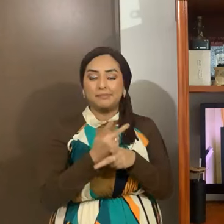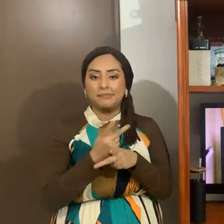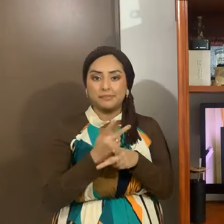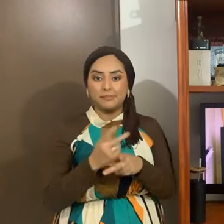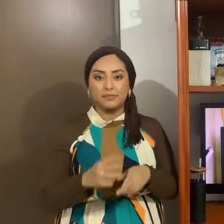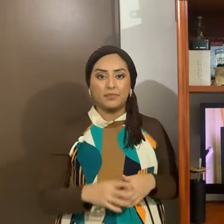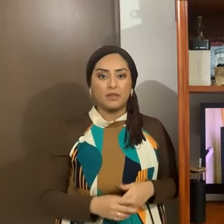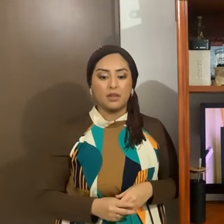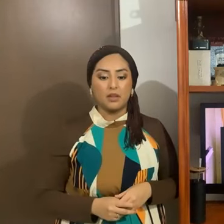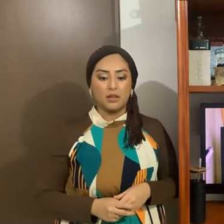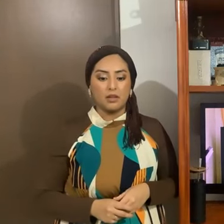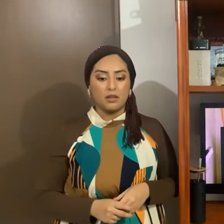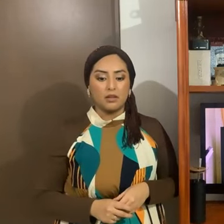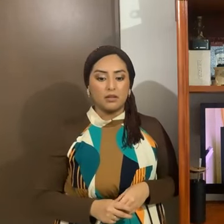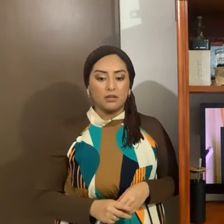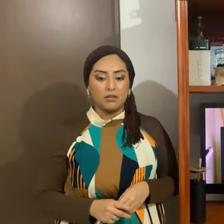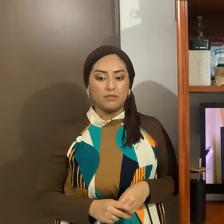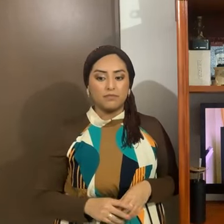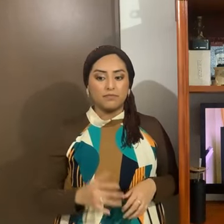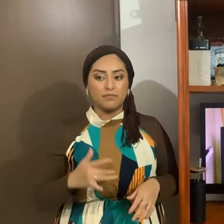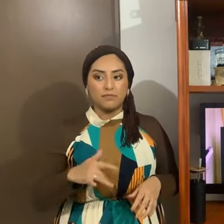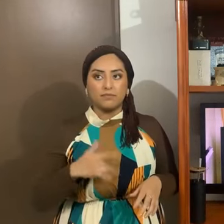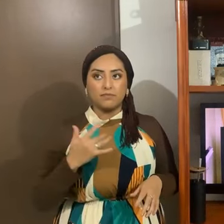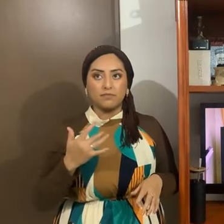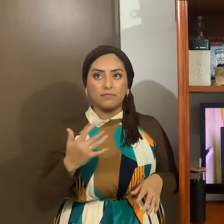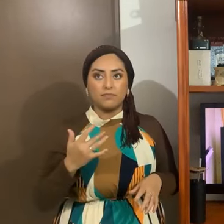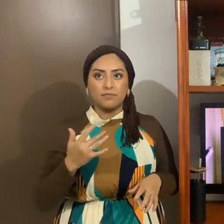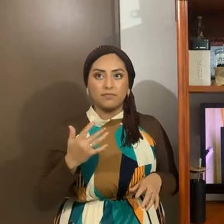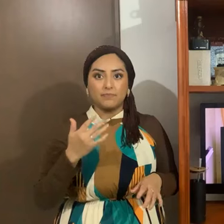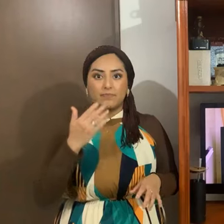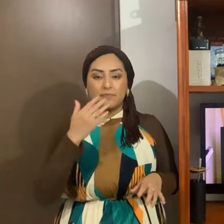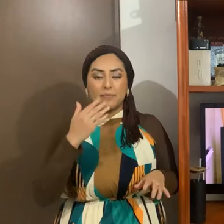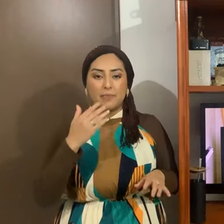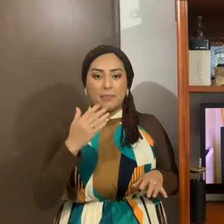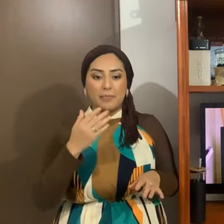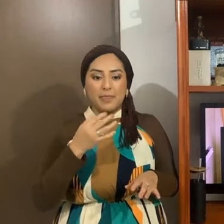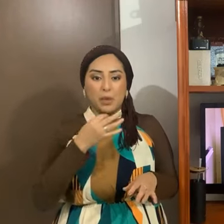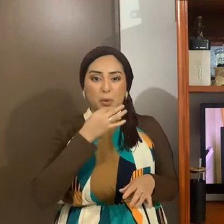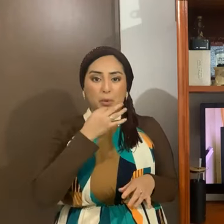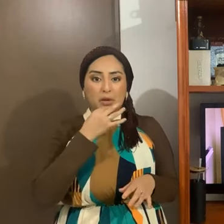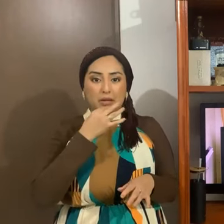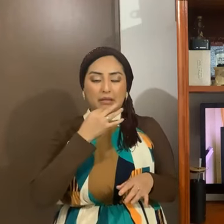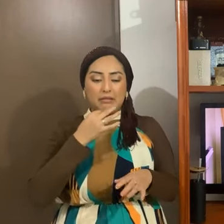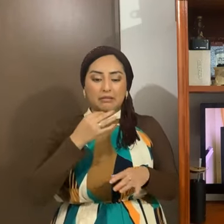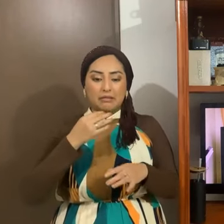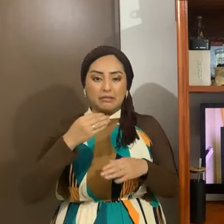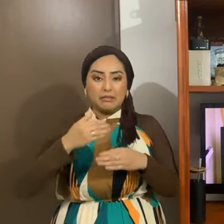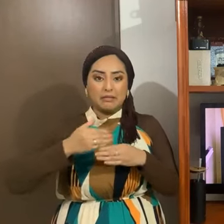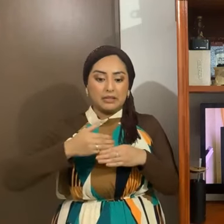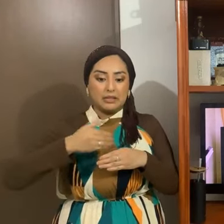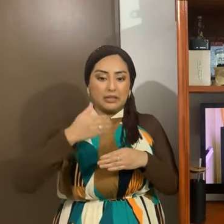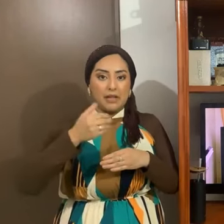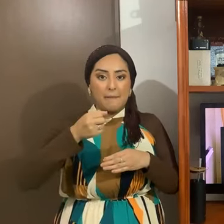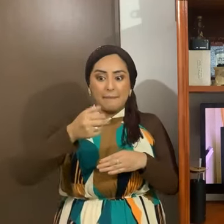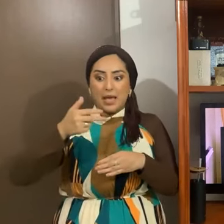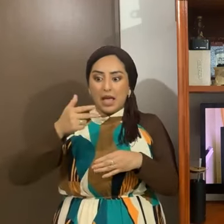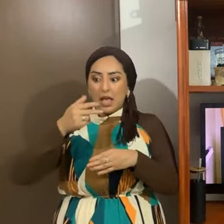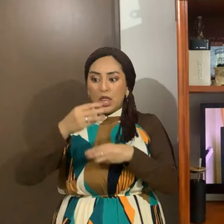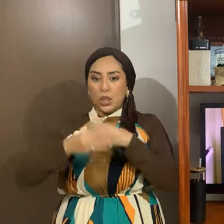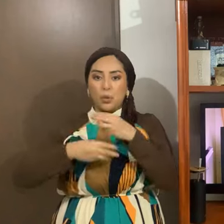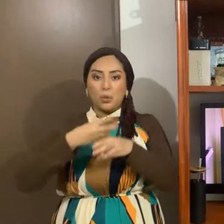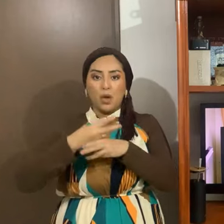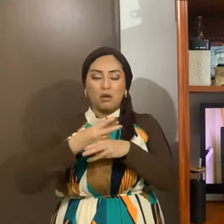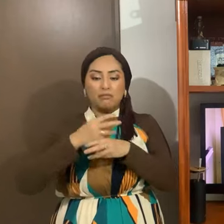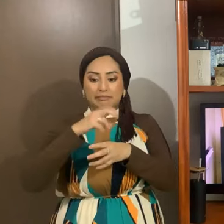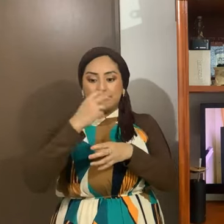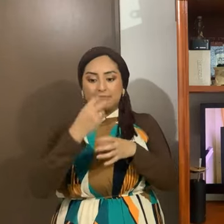Cuidado, porque está en el lindero, en la tablita, como se dice, a punto de salir, de regresar al mundo, de caer